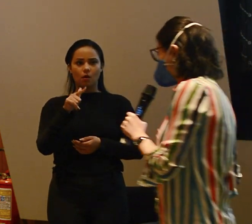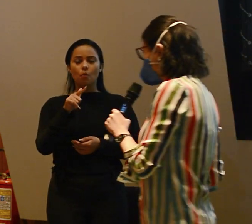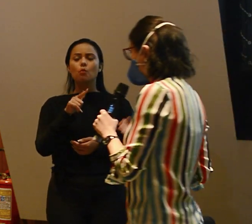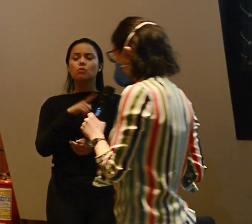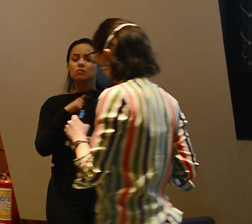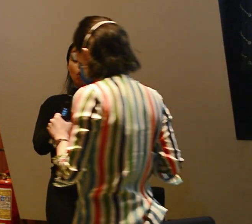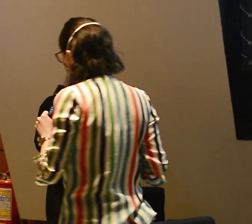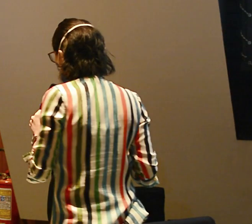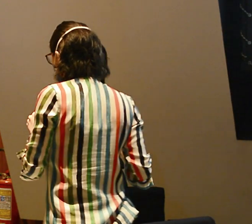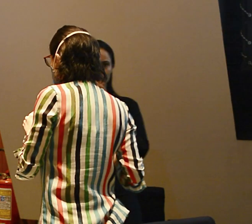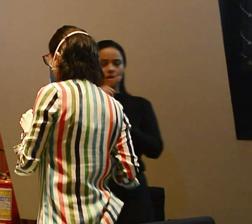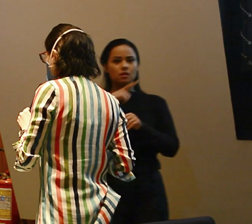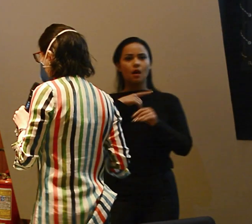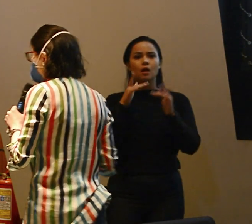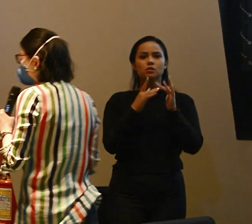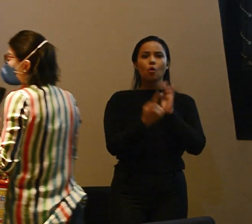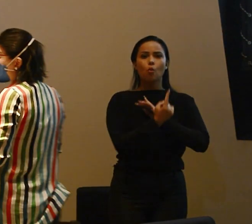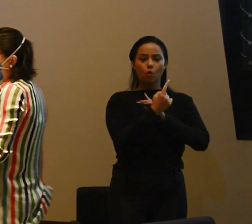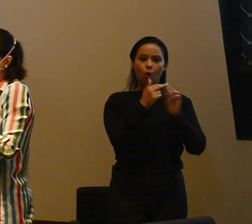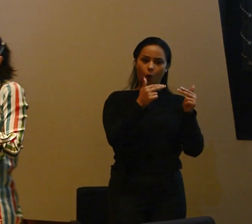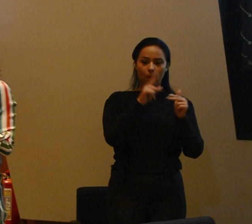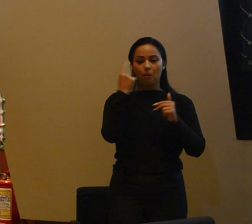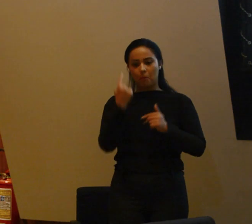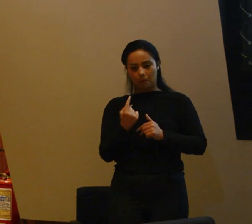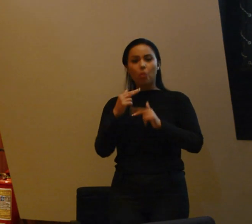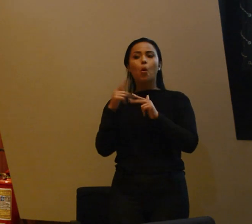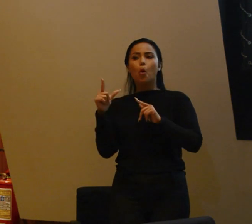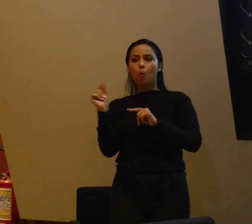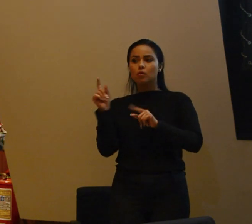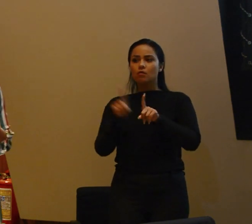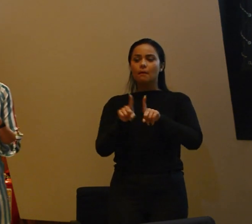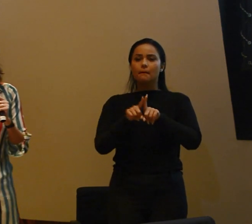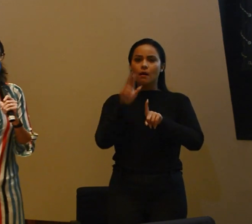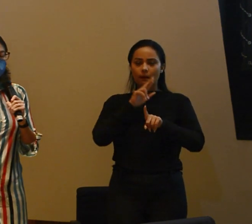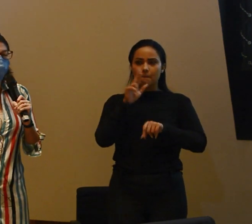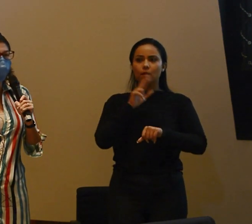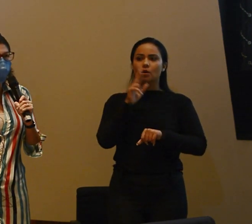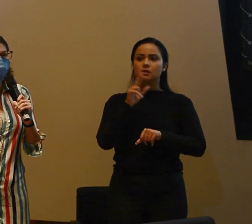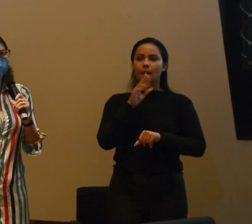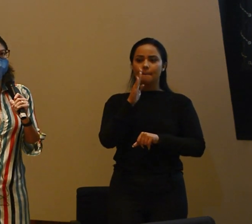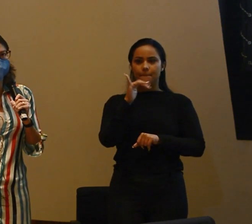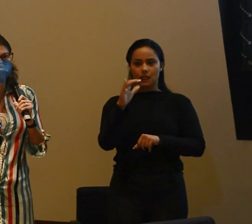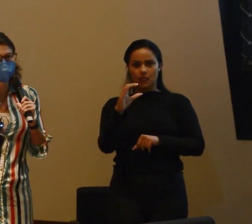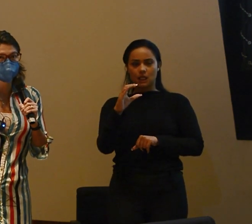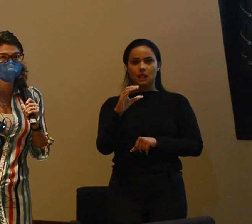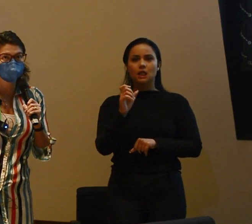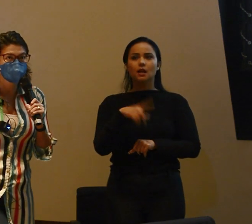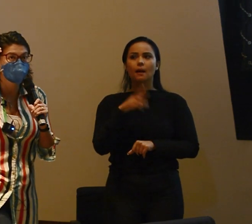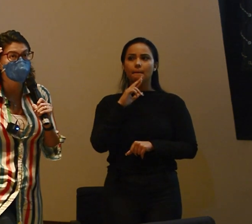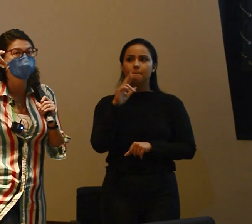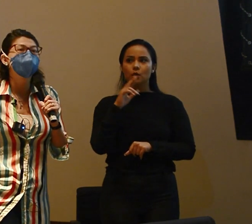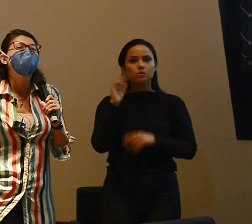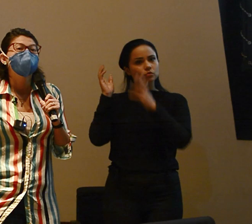sim, que existe relação entre uma coisa e outra, que as respostas do do BIC, que são as respostas